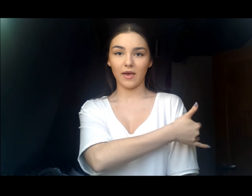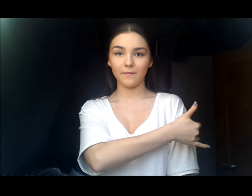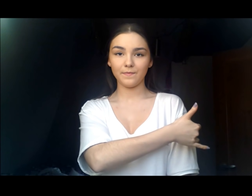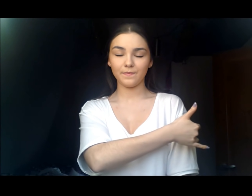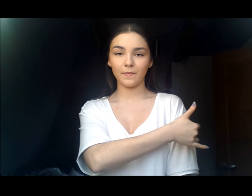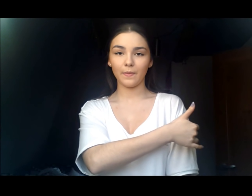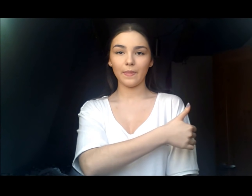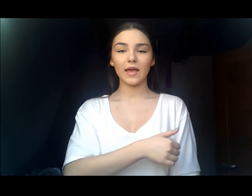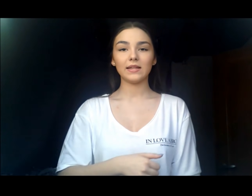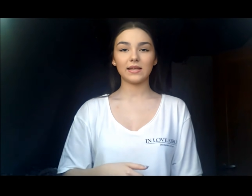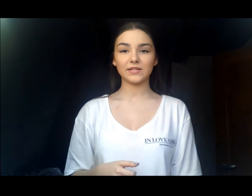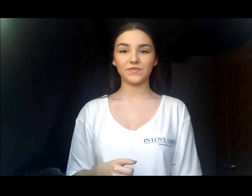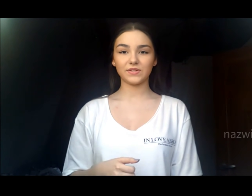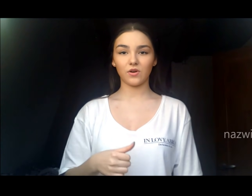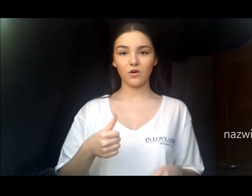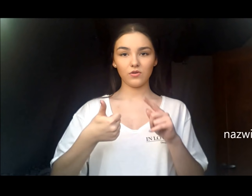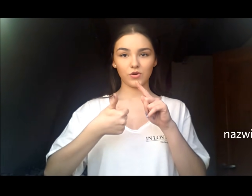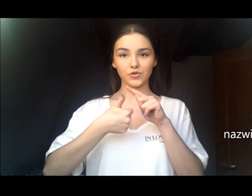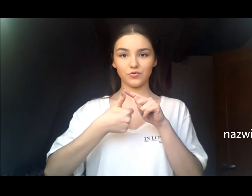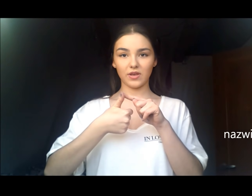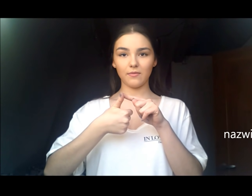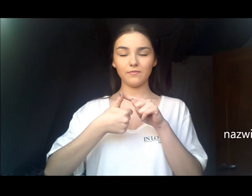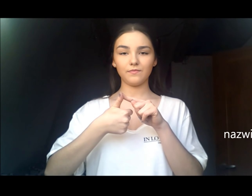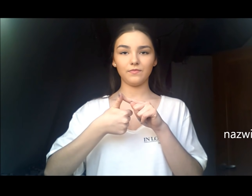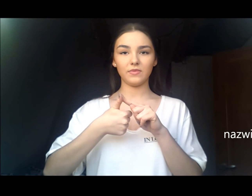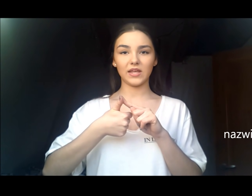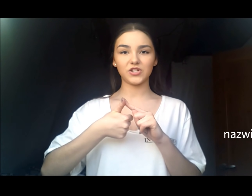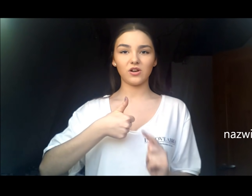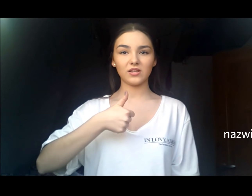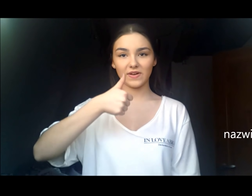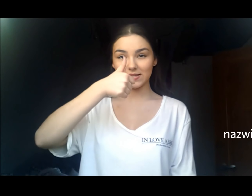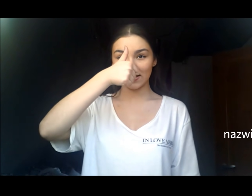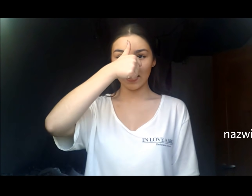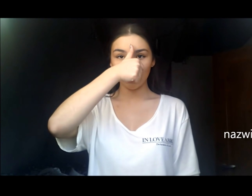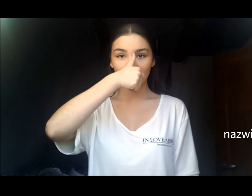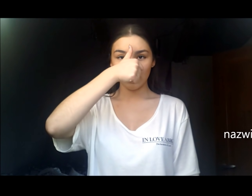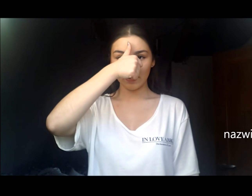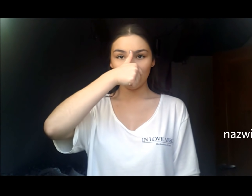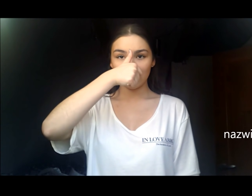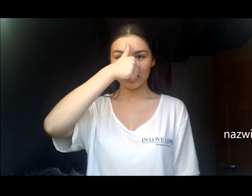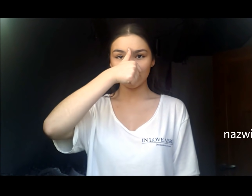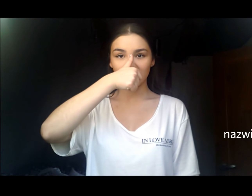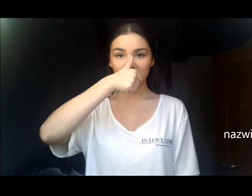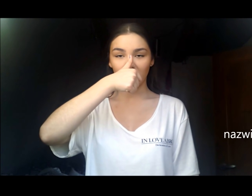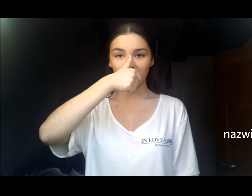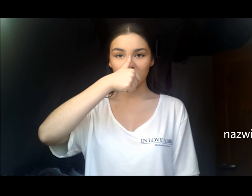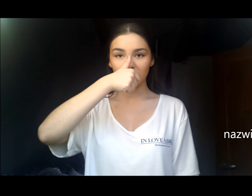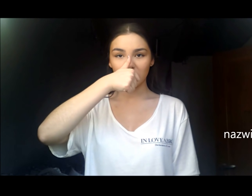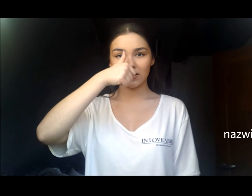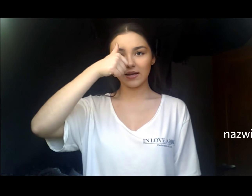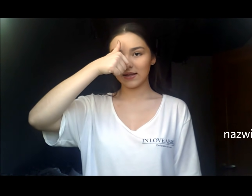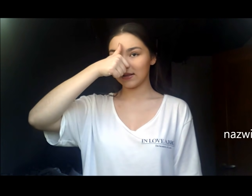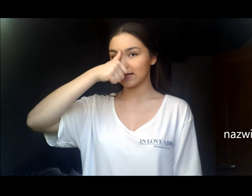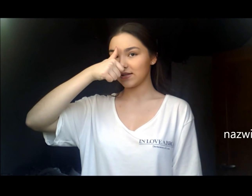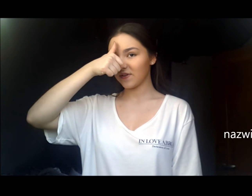Imię. Nazwisko, kciukiem, na czole dwa razy. Nazwisko. Nazywać